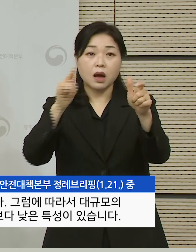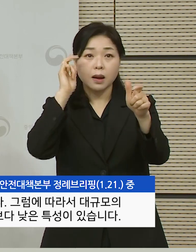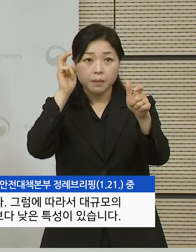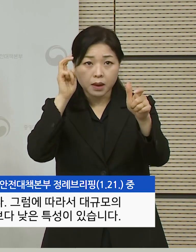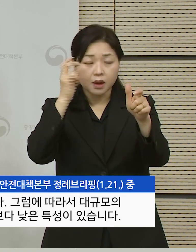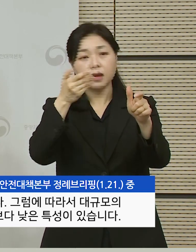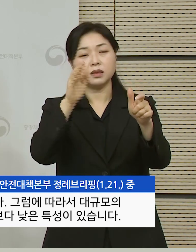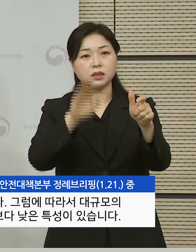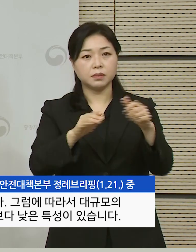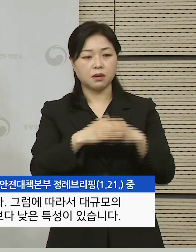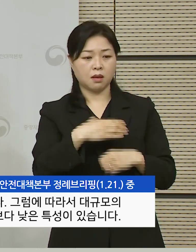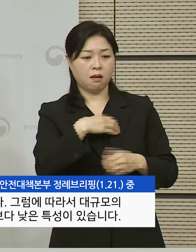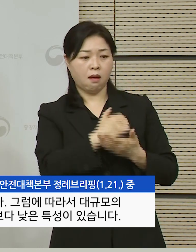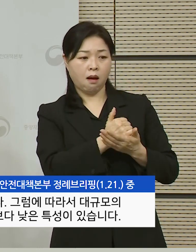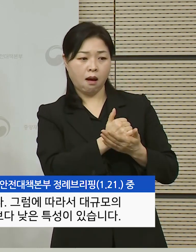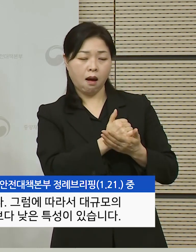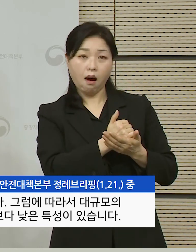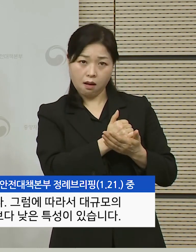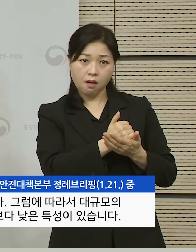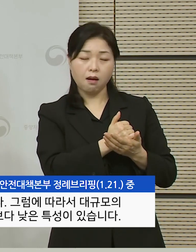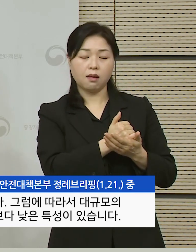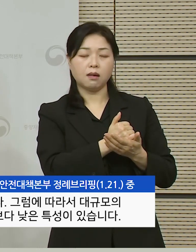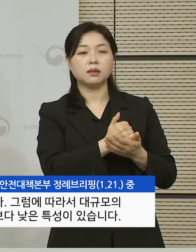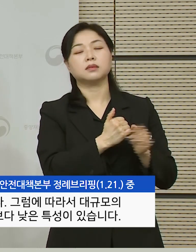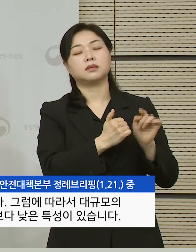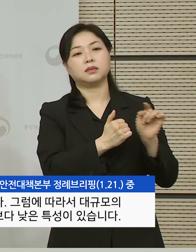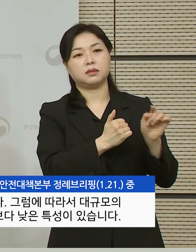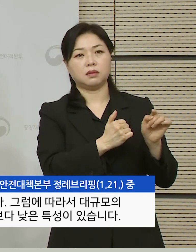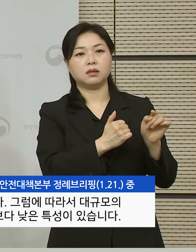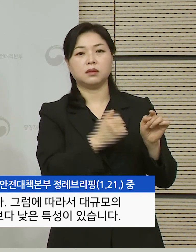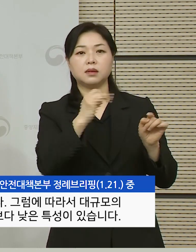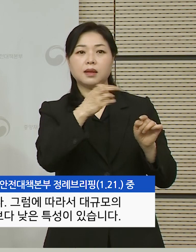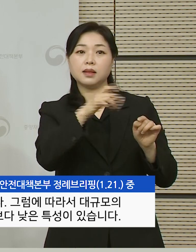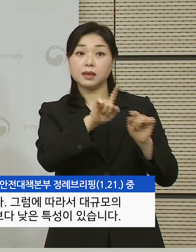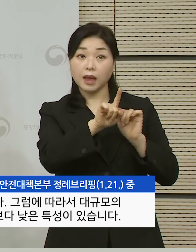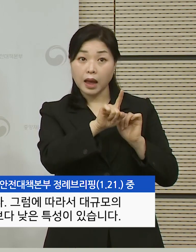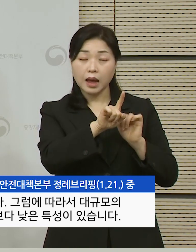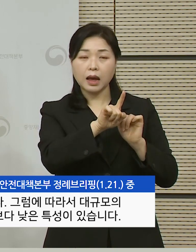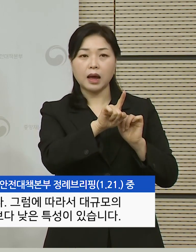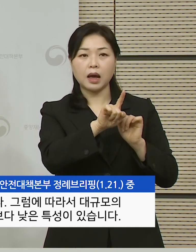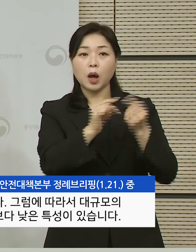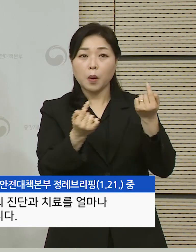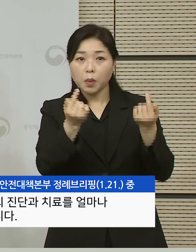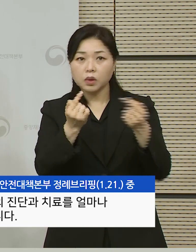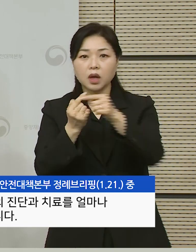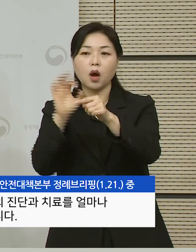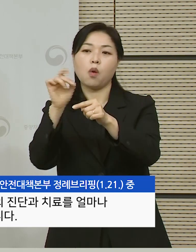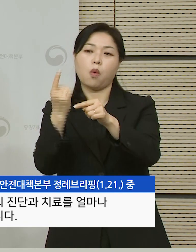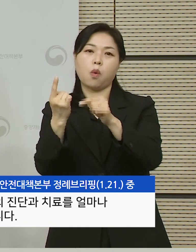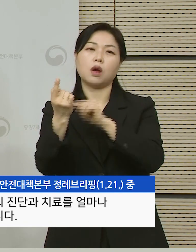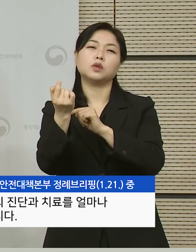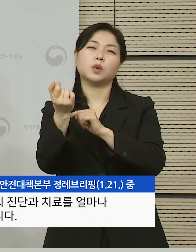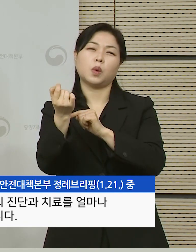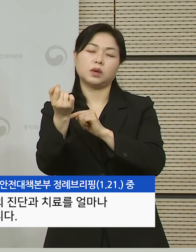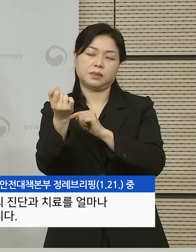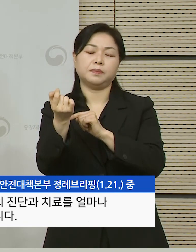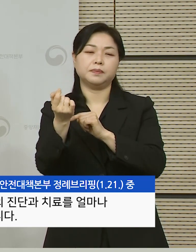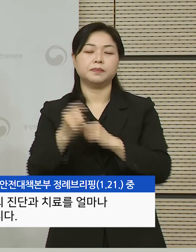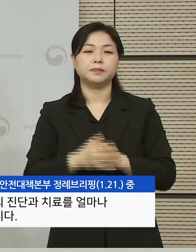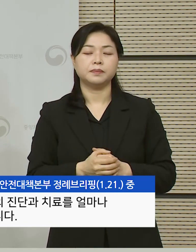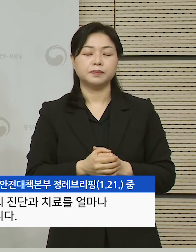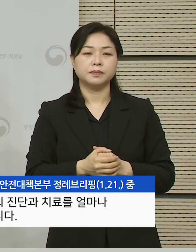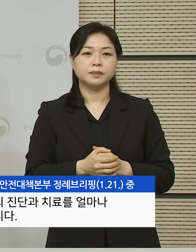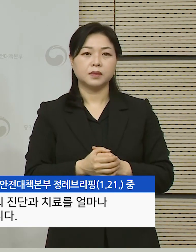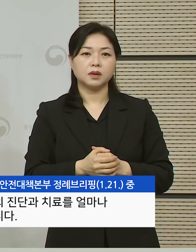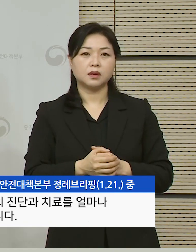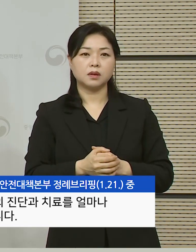확진자 증가가 예상되지만 위중증은 다행히도 델타보다 낮은 특성이 있습니다. 앞으로는 피해를 최소화하기